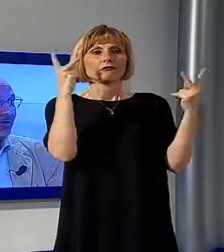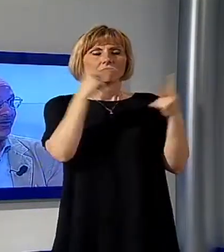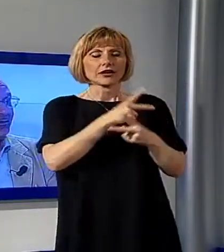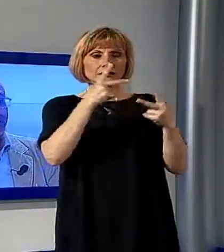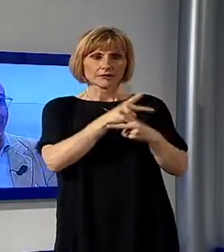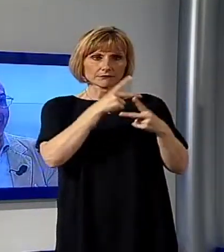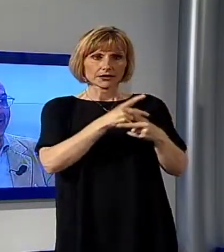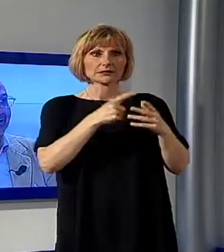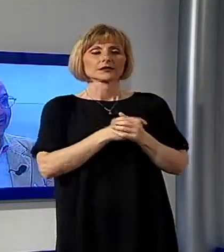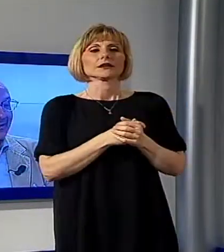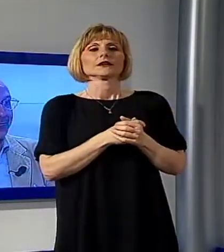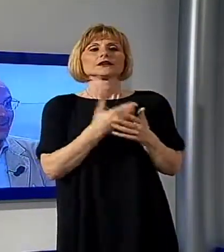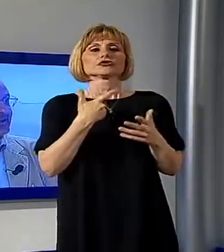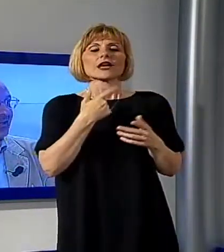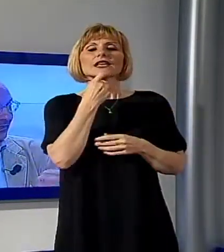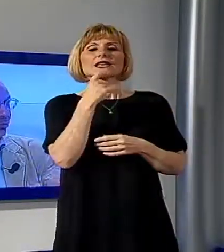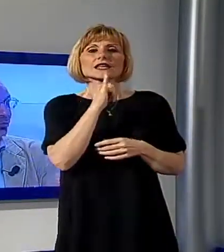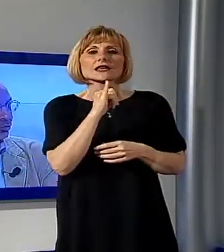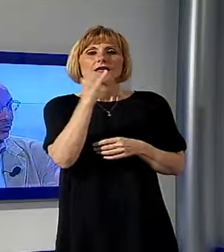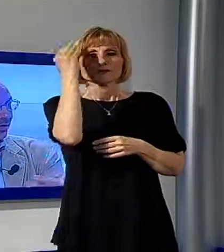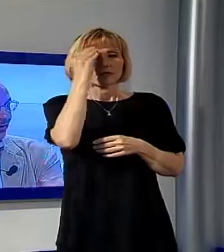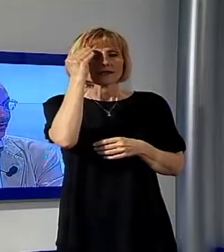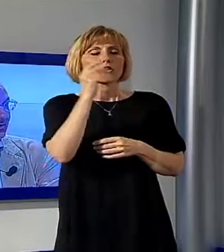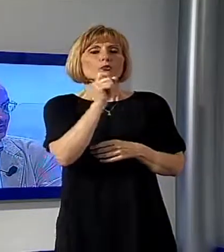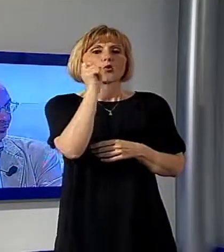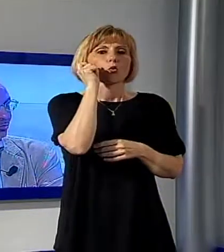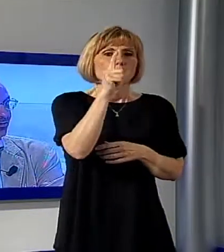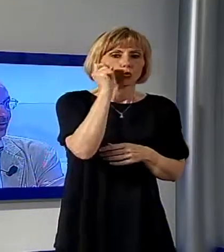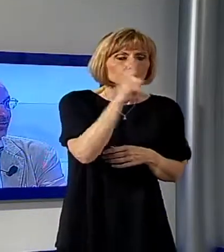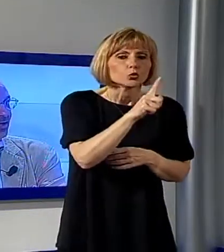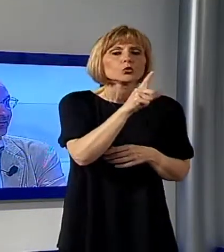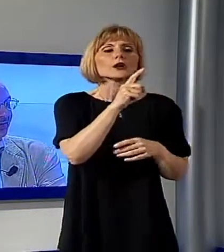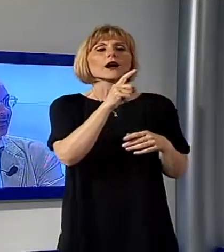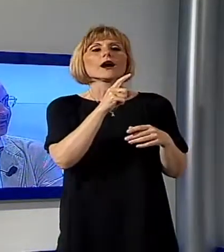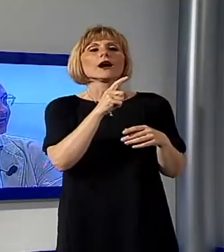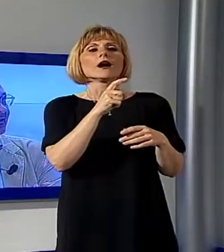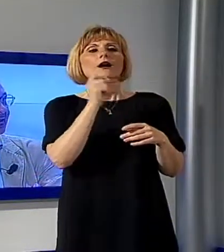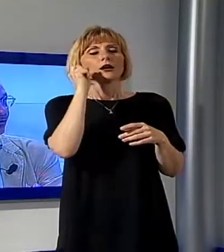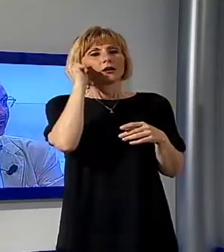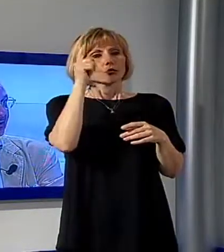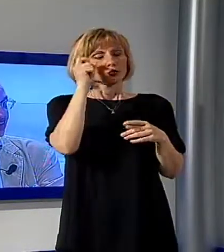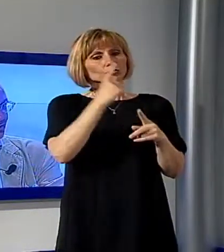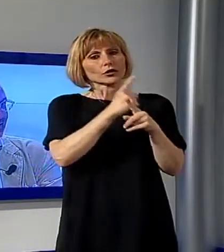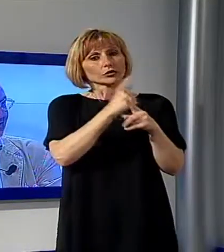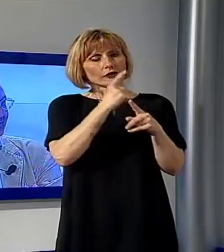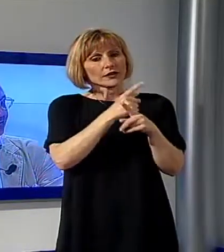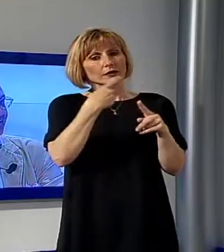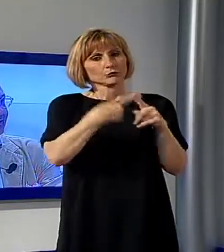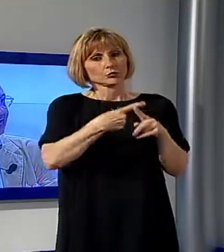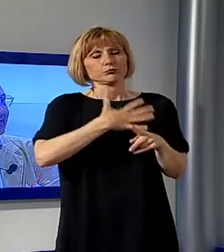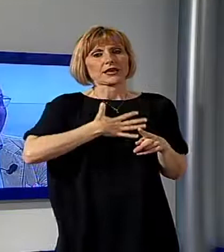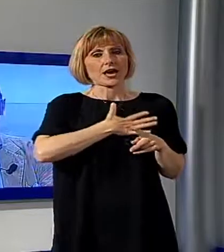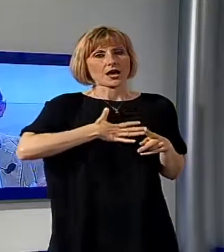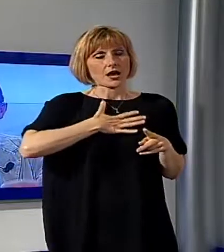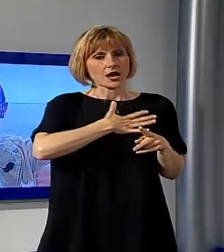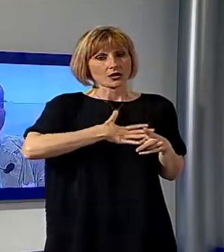all'uomo moderno. Da parte di chi pensa cultura, organizza cultura, secondo me c'è veramente il dovere e il piacere